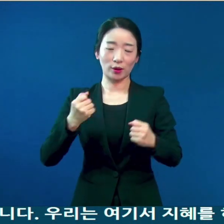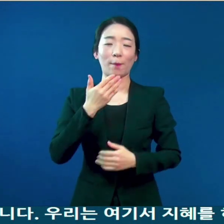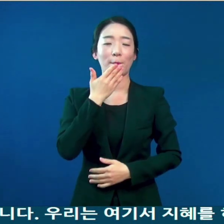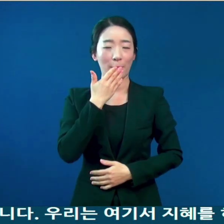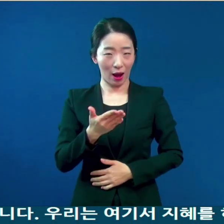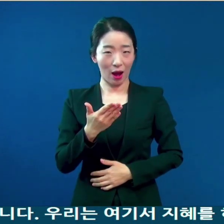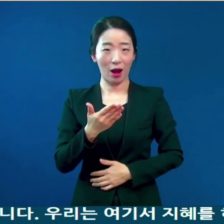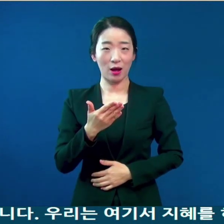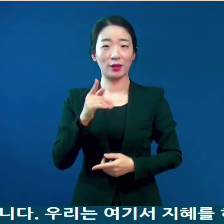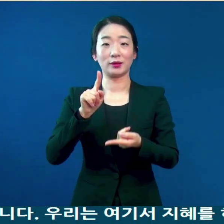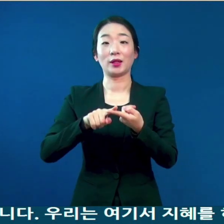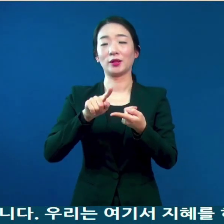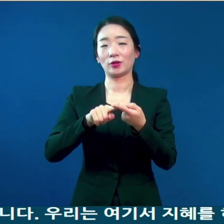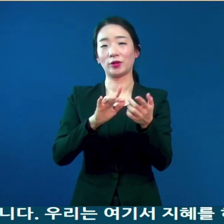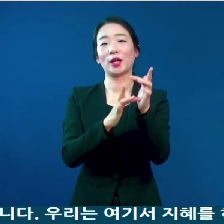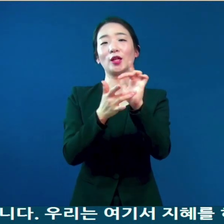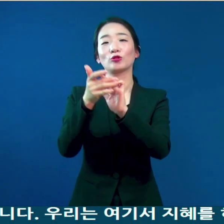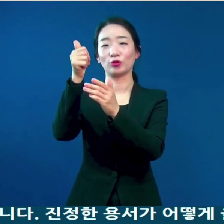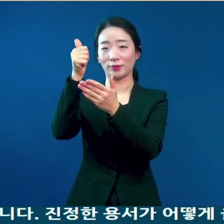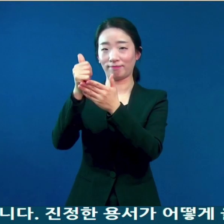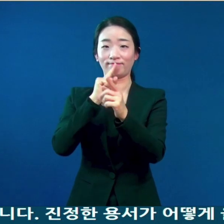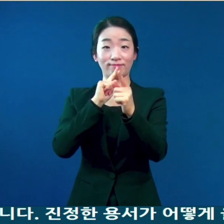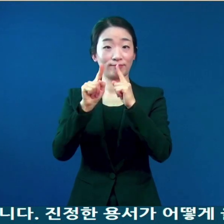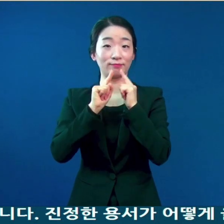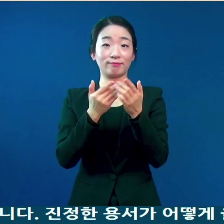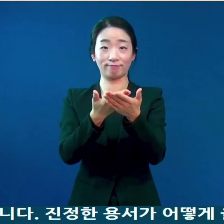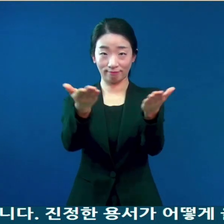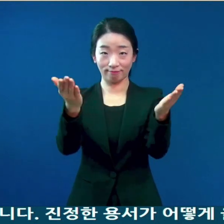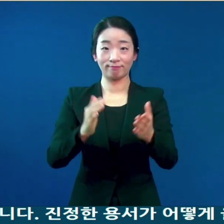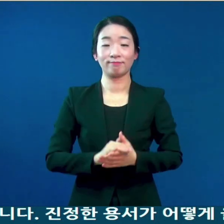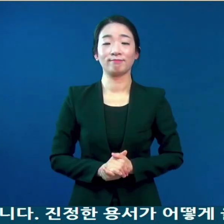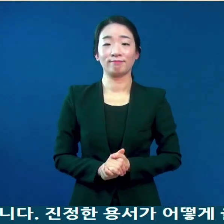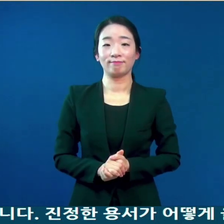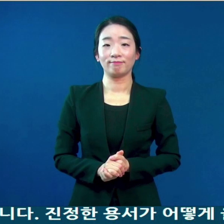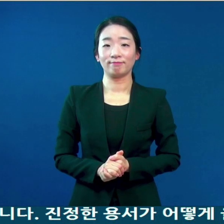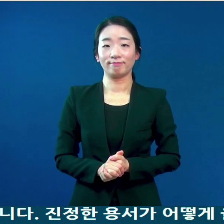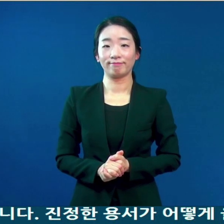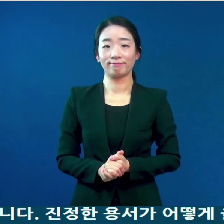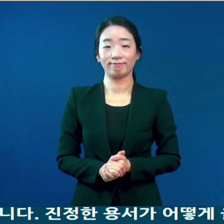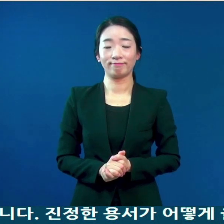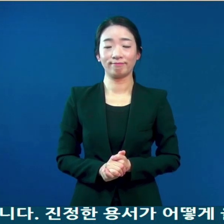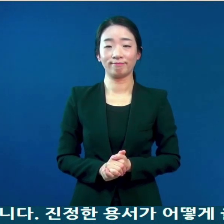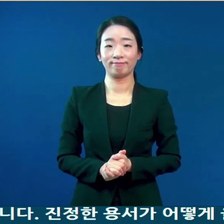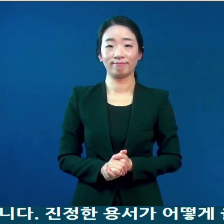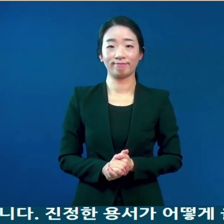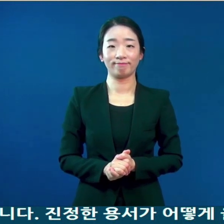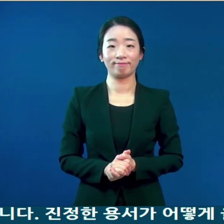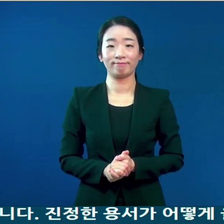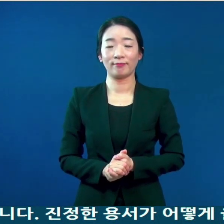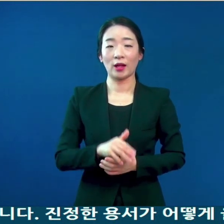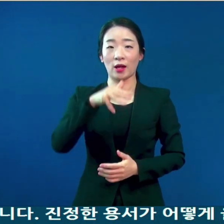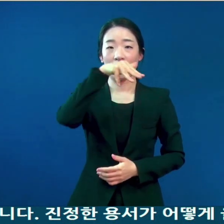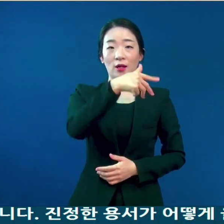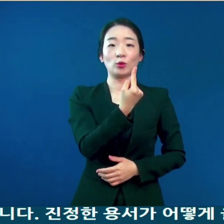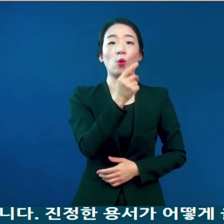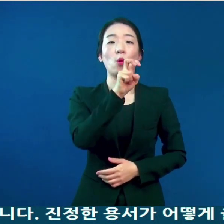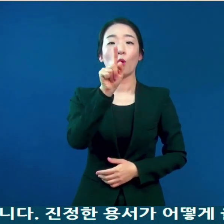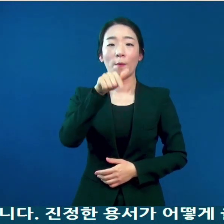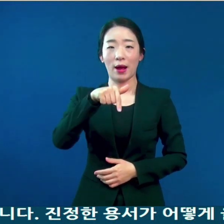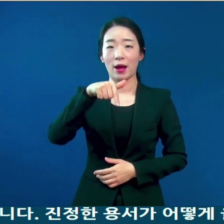예수님이 이런 복선들을 깔아 놓으셨다 하는 사실이죠. 초막절이 끝나고